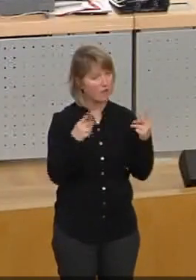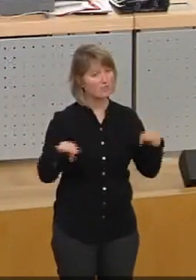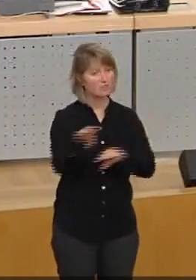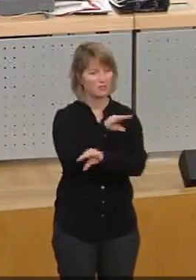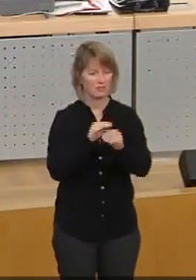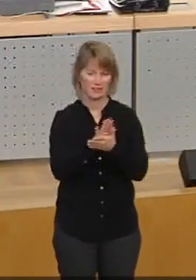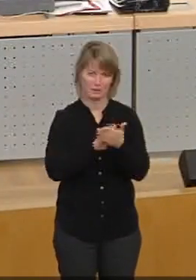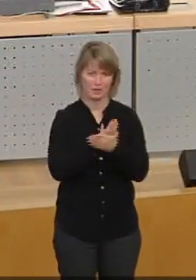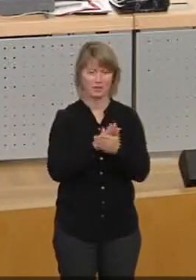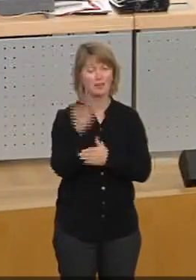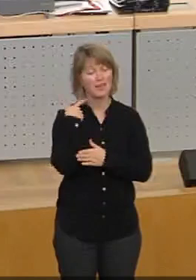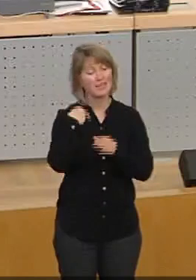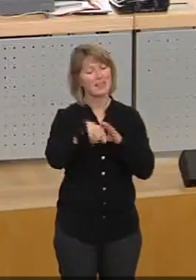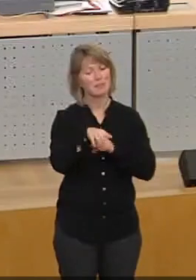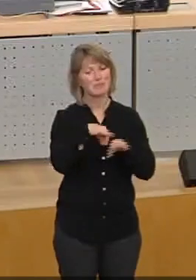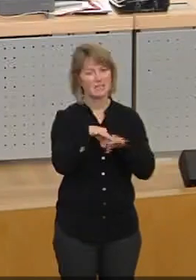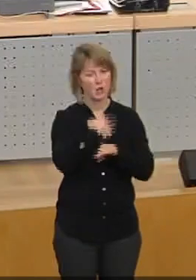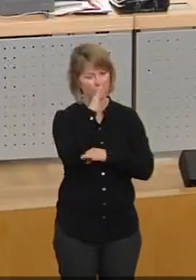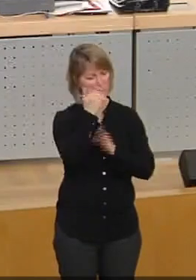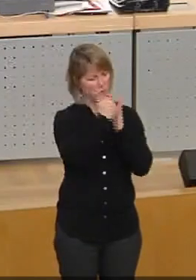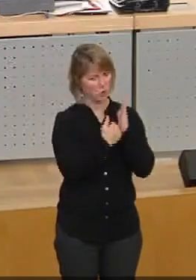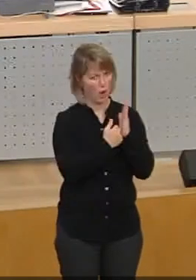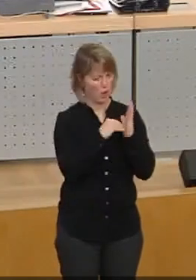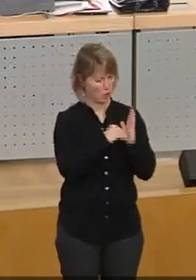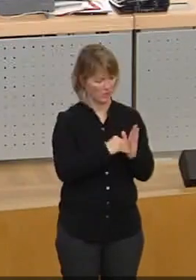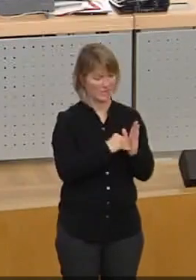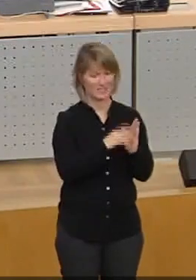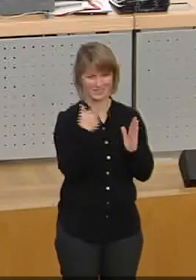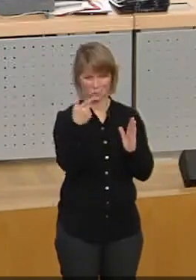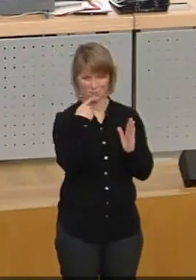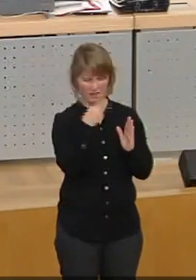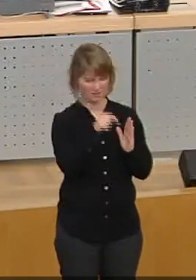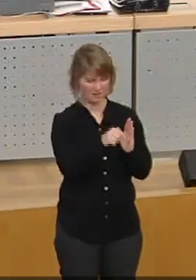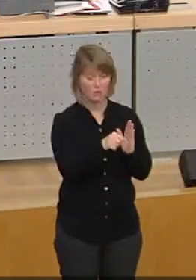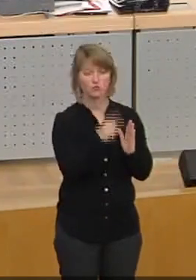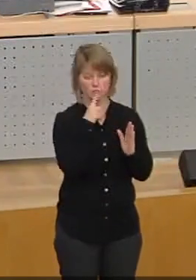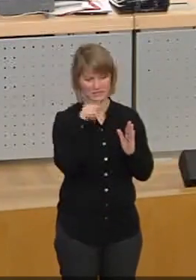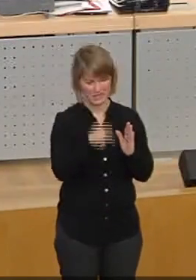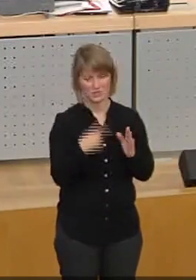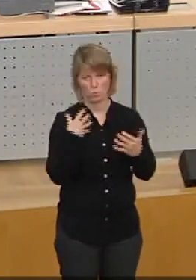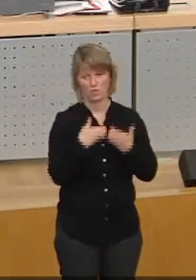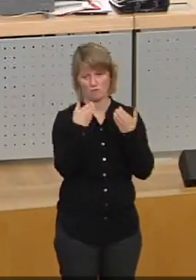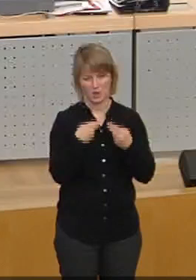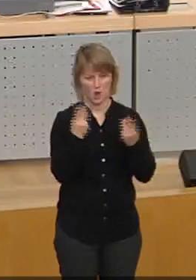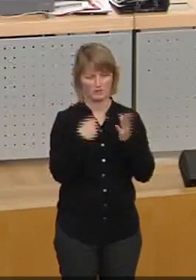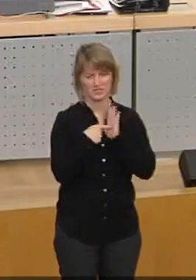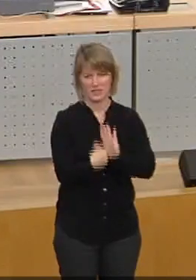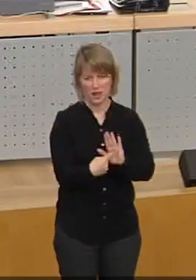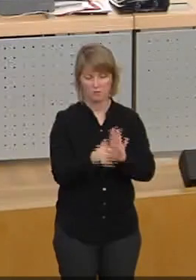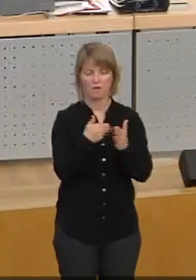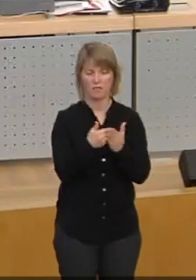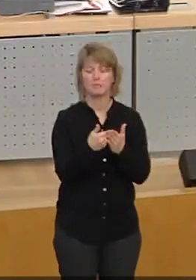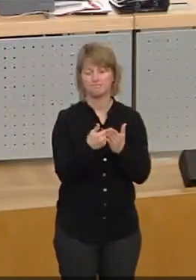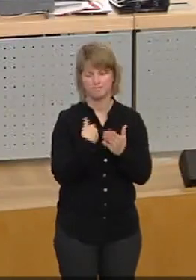ist die Protokollnotiz des Innenministeriums, auf die Sie auch Bezug nehmen, die den Konflikt offengelegt hat und hat uns dazu gezwungen,